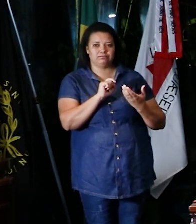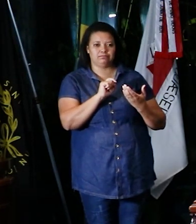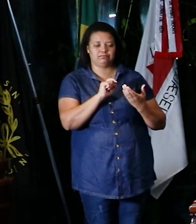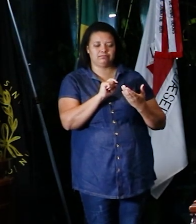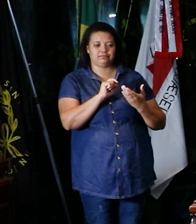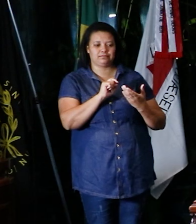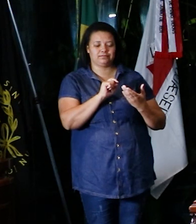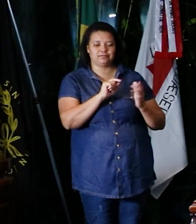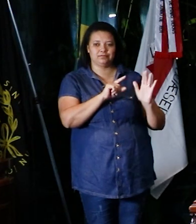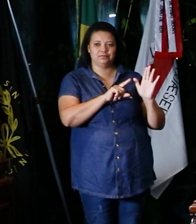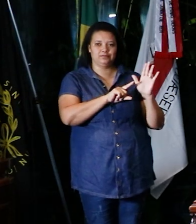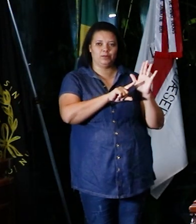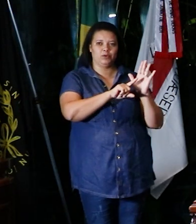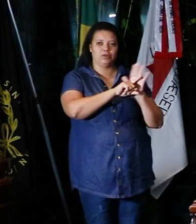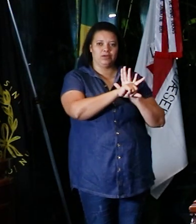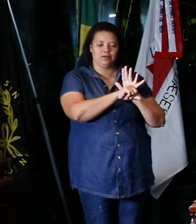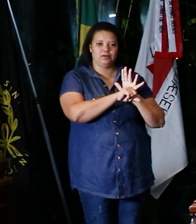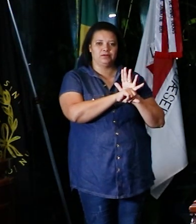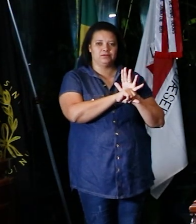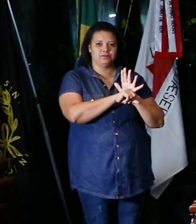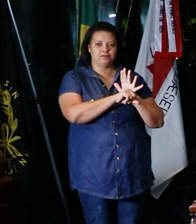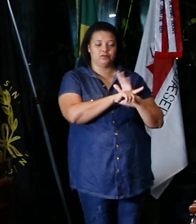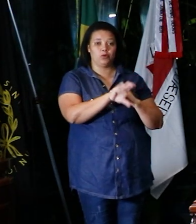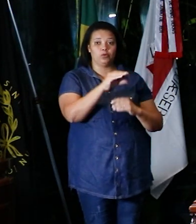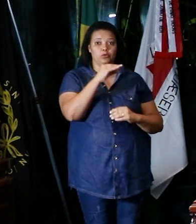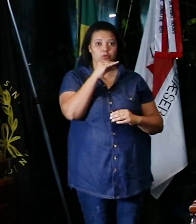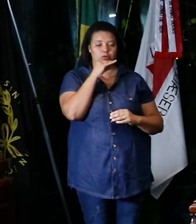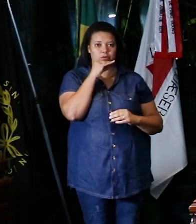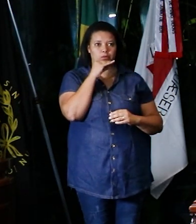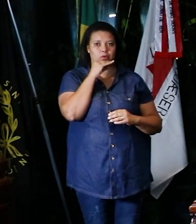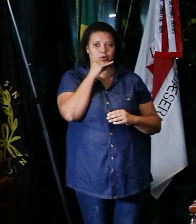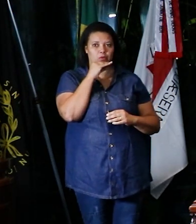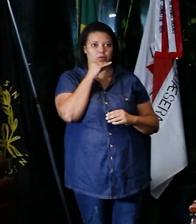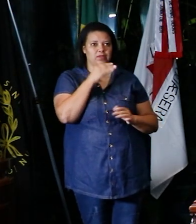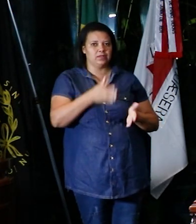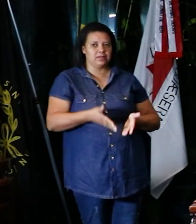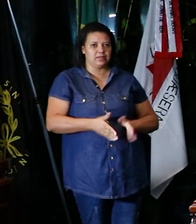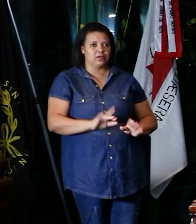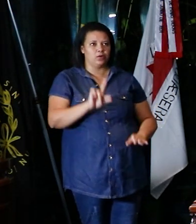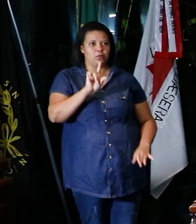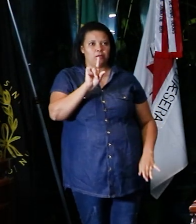de perguntar sobre a questão que o Drummond, ele nasceu em